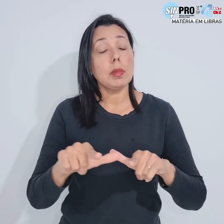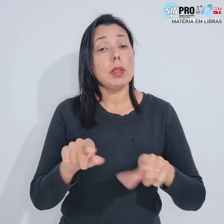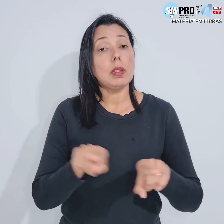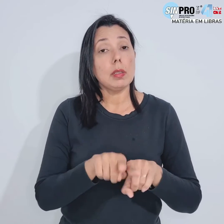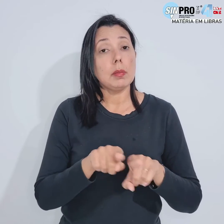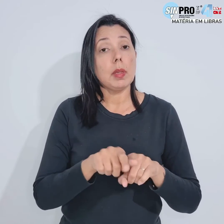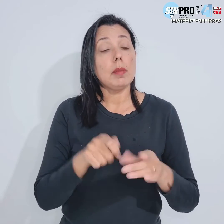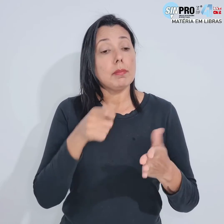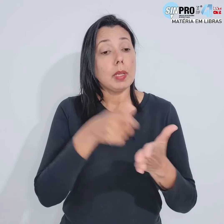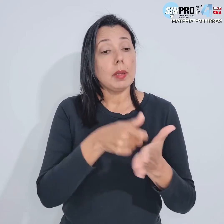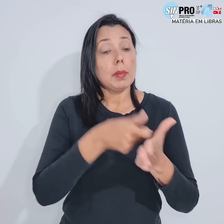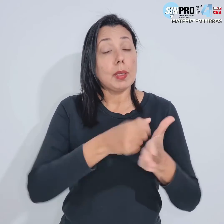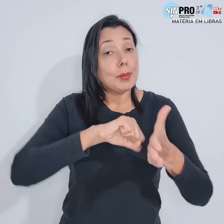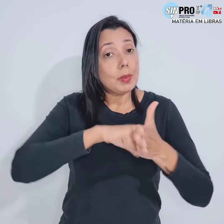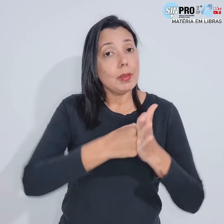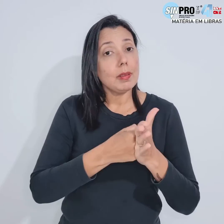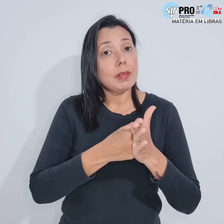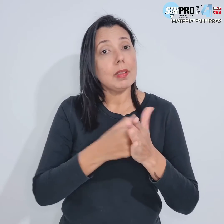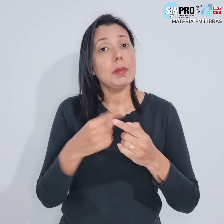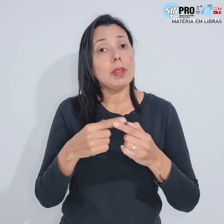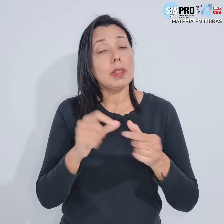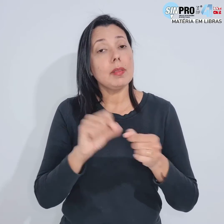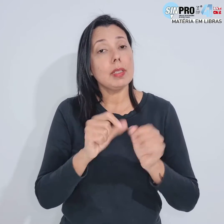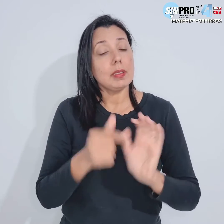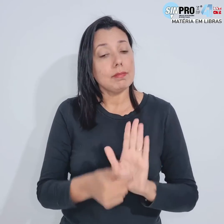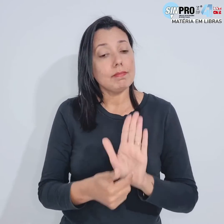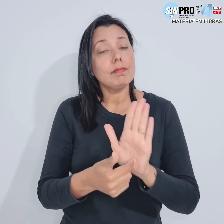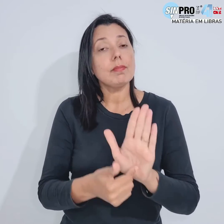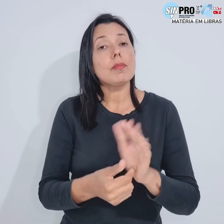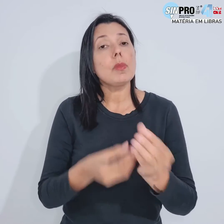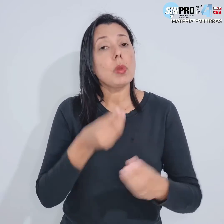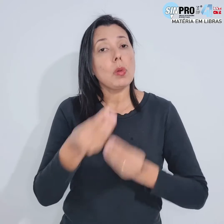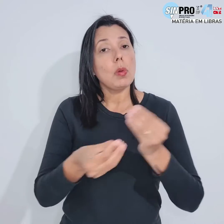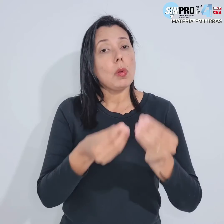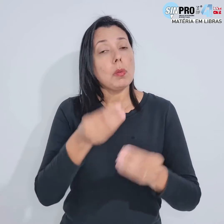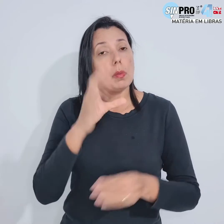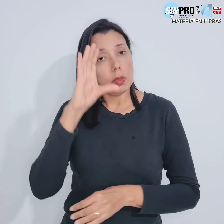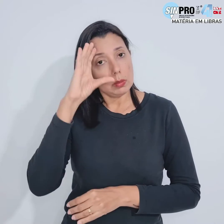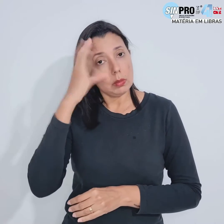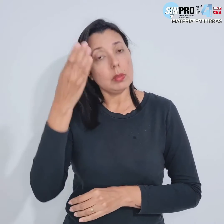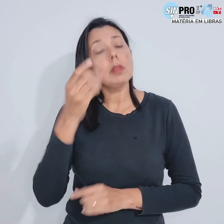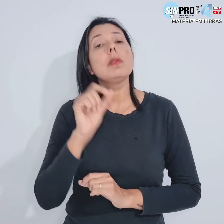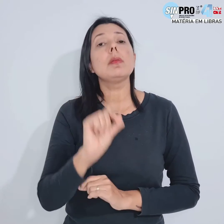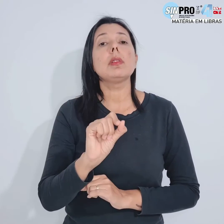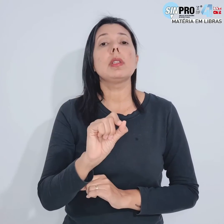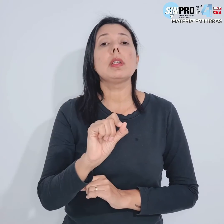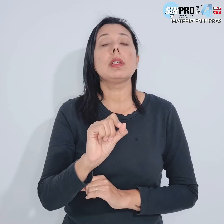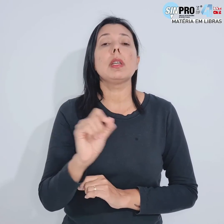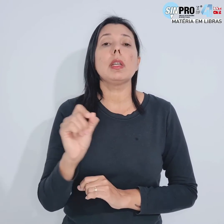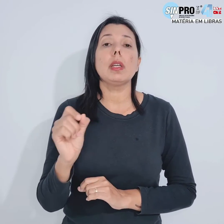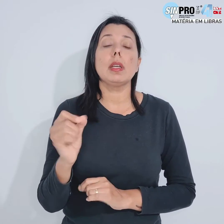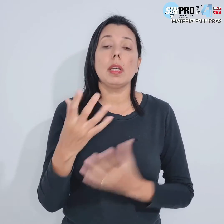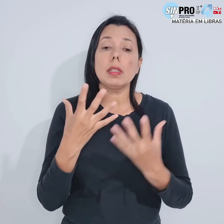dos gastos terem sido feitas e apresentadas como a solução para a retomada